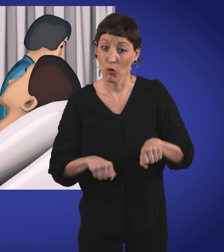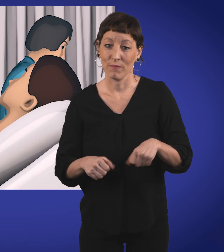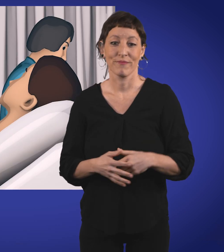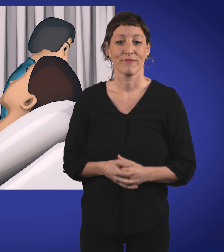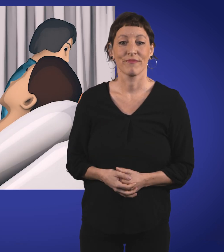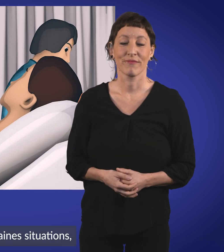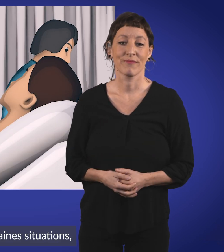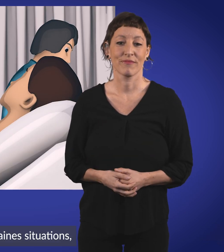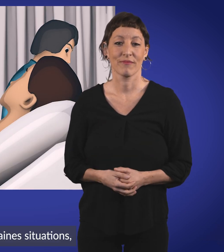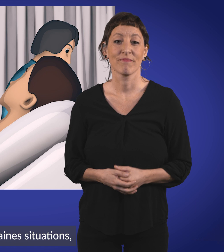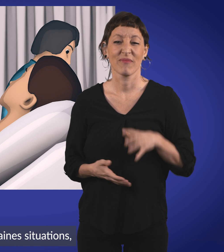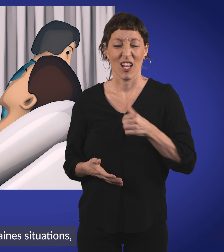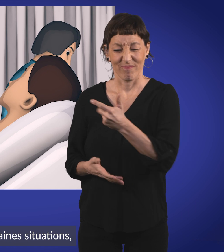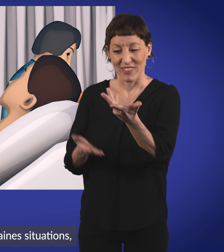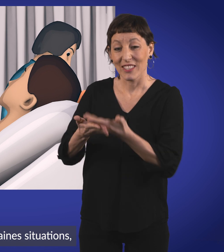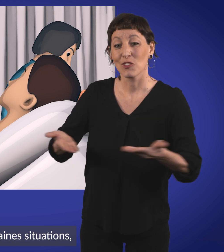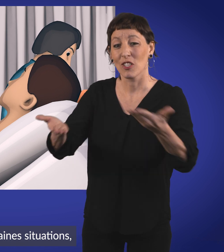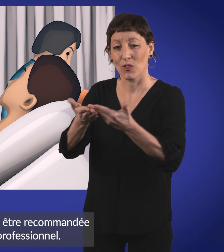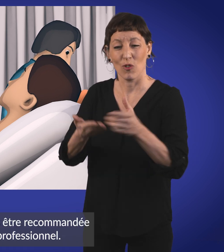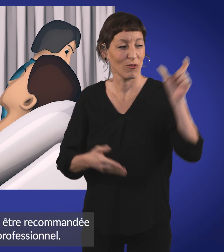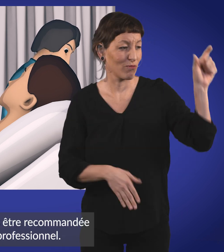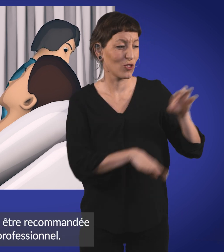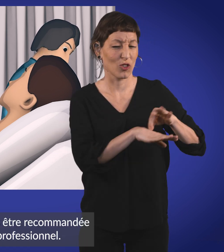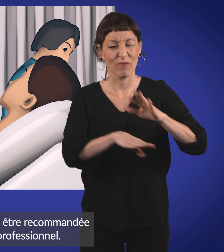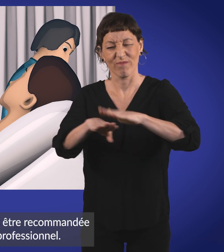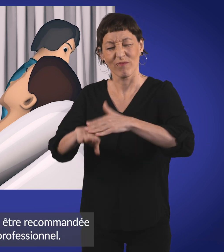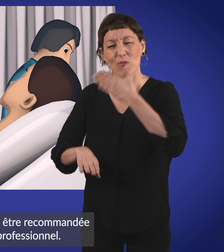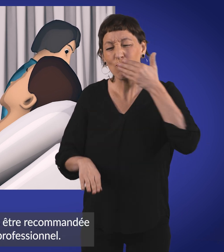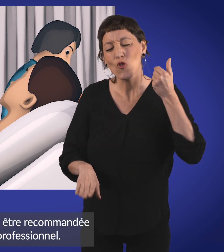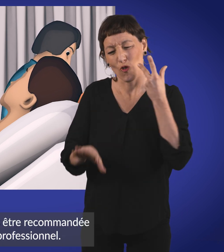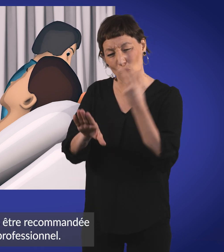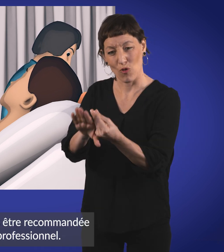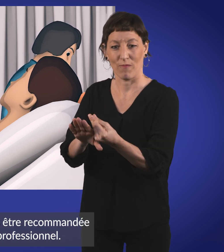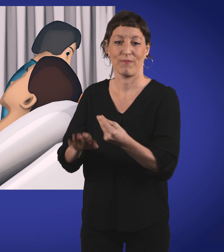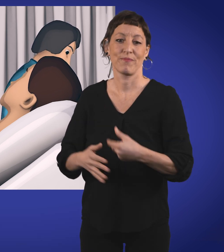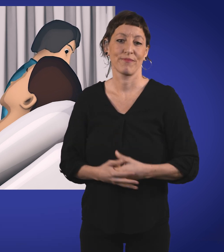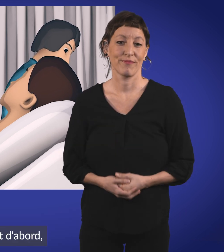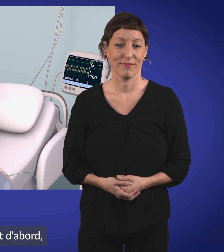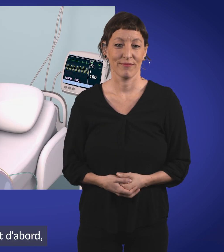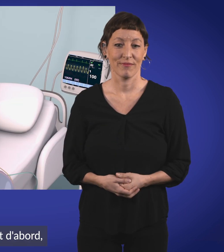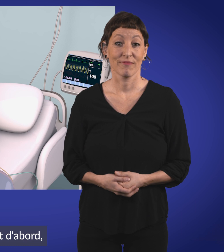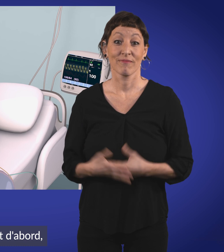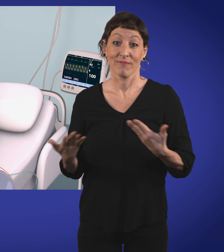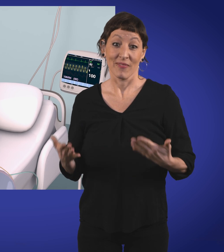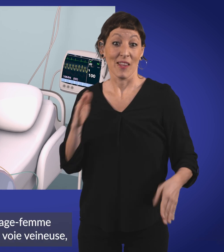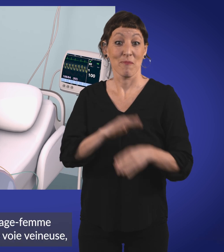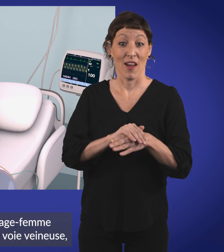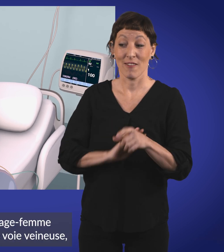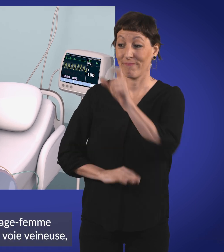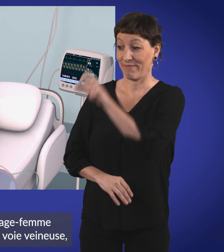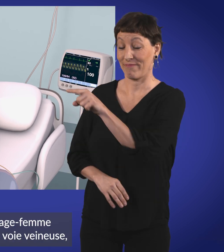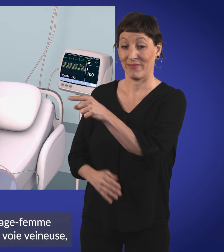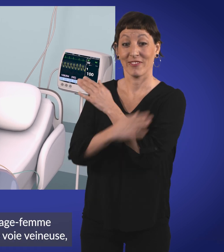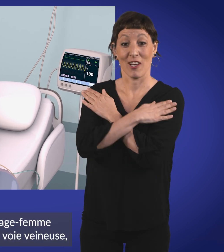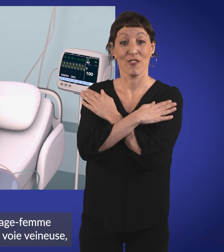non. Dans certaines situations, elle peut vous être recommandée par un professionnel. Tout d'abord, une